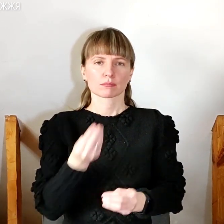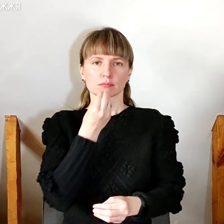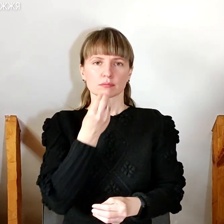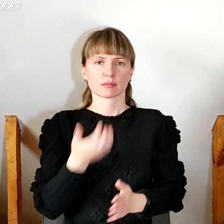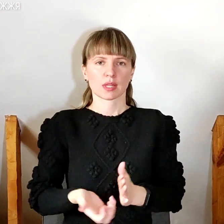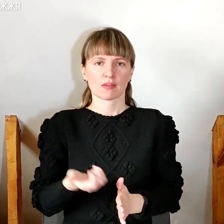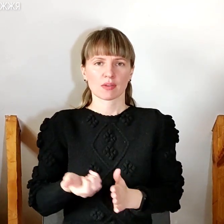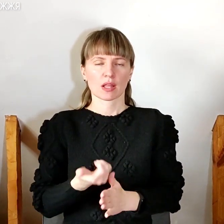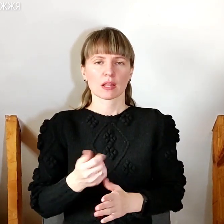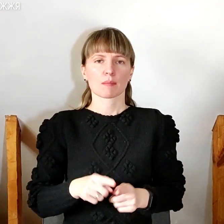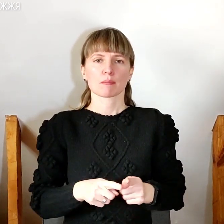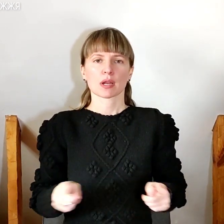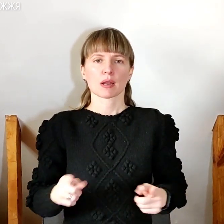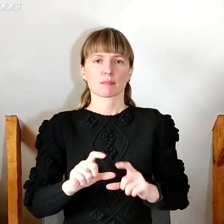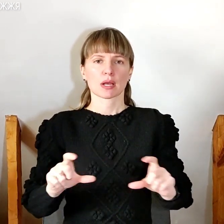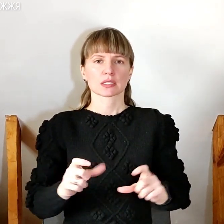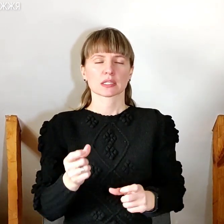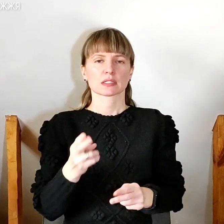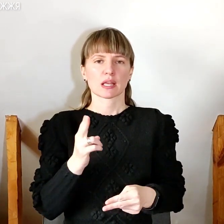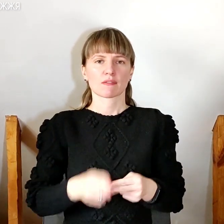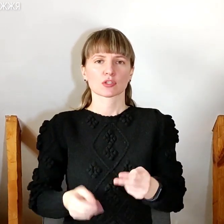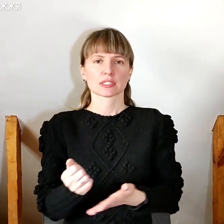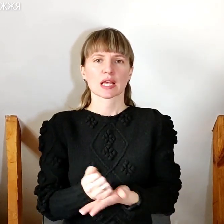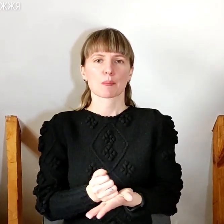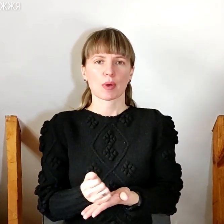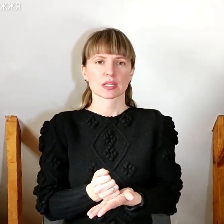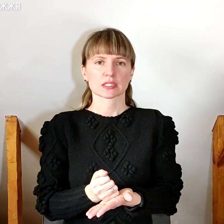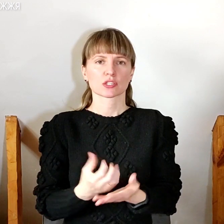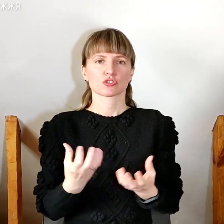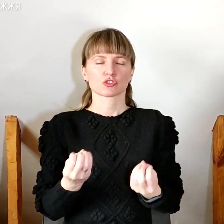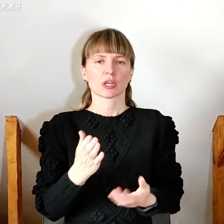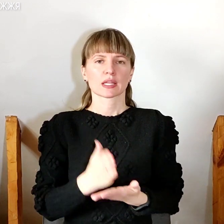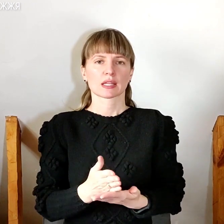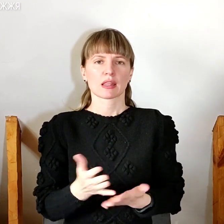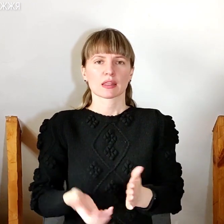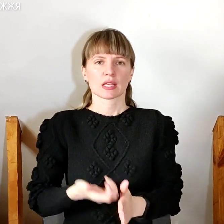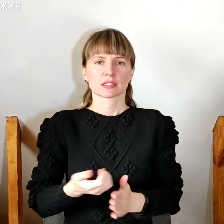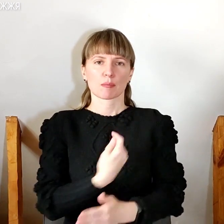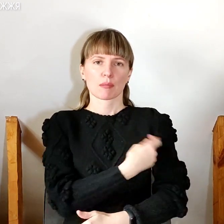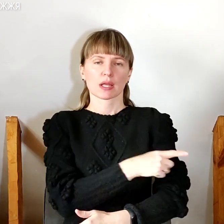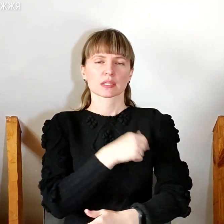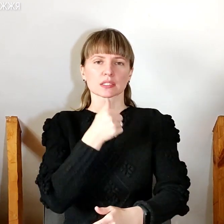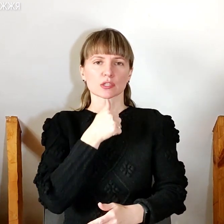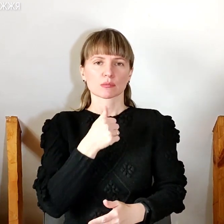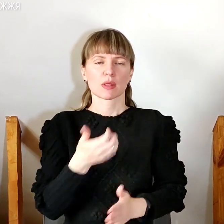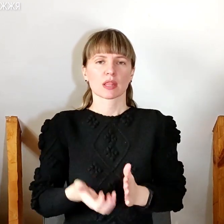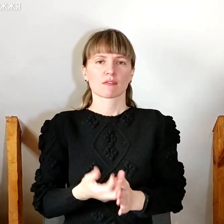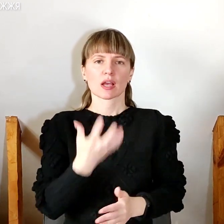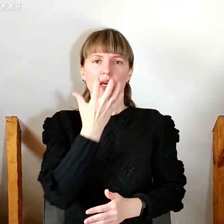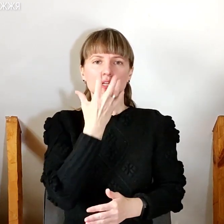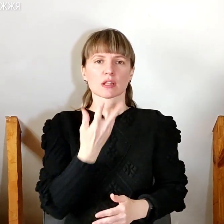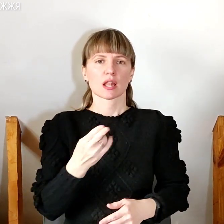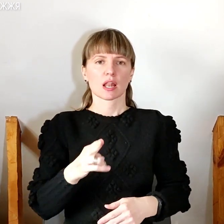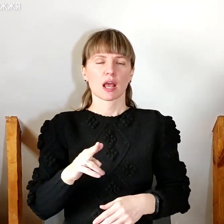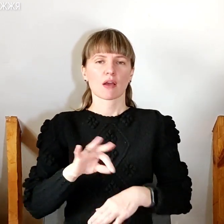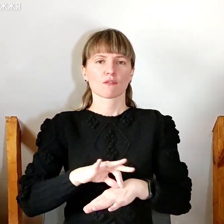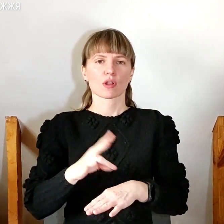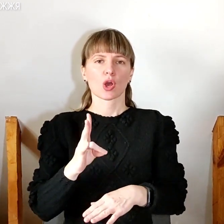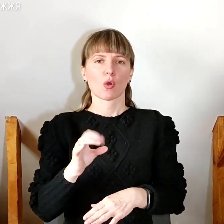запаси. Також є нестача медичних засобів, нехватка кисню для хворих на ковід, що перебувають безпосередньо в лікарнях. Проблеми